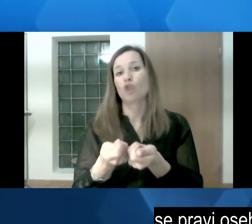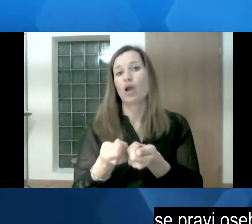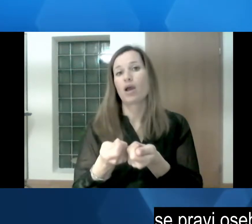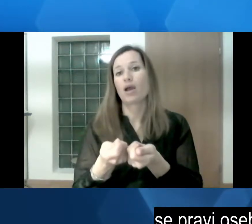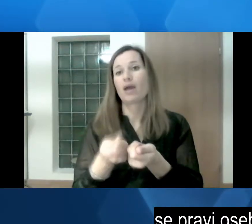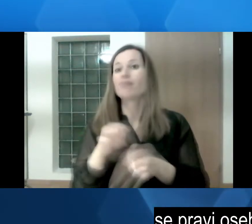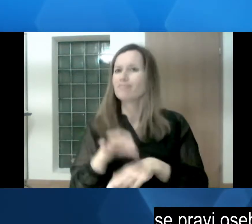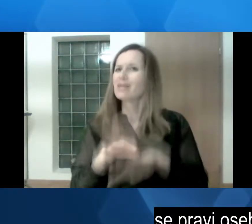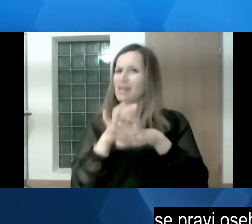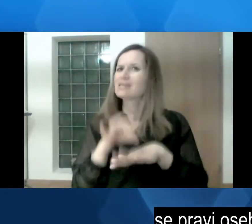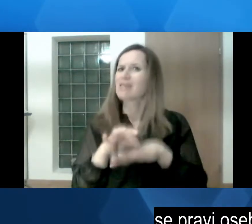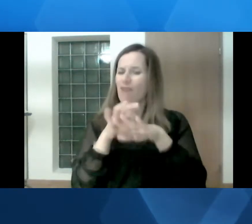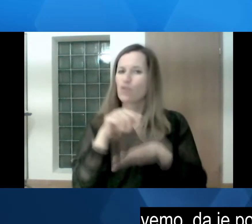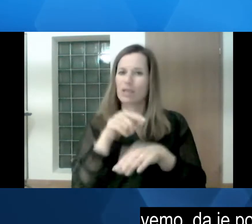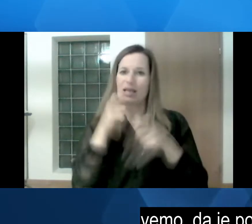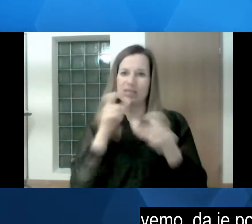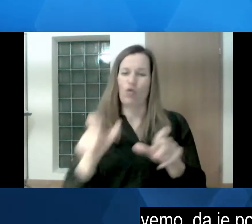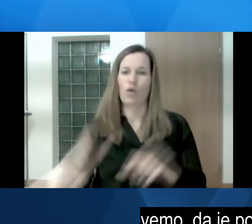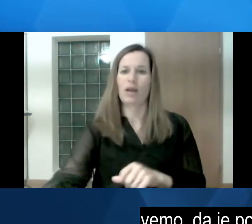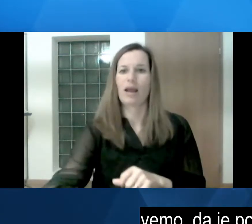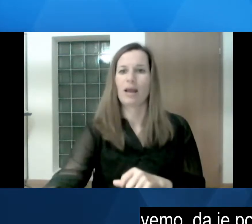tega zvoka. Pomen sluha,